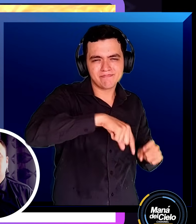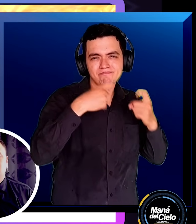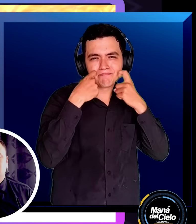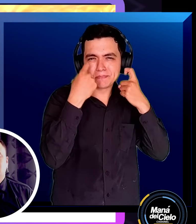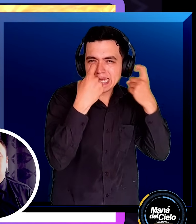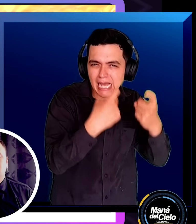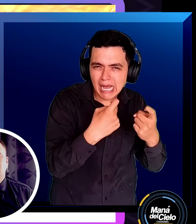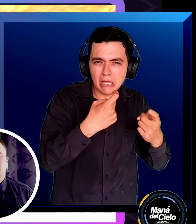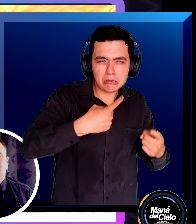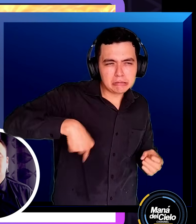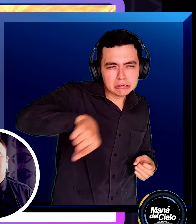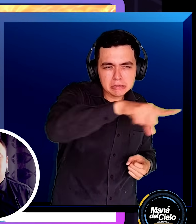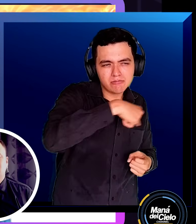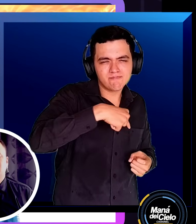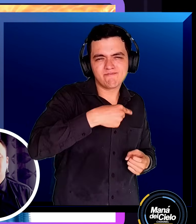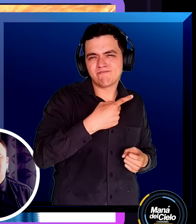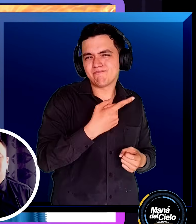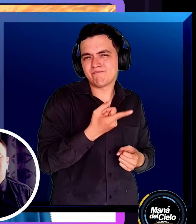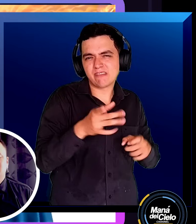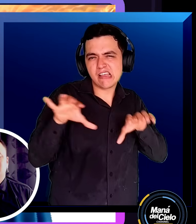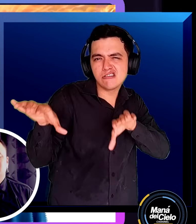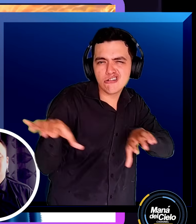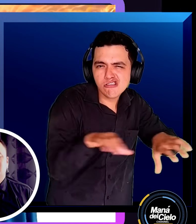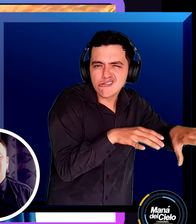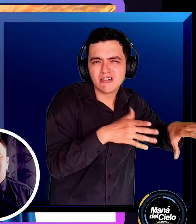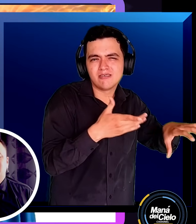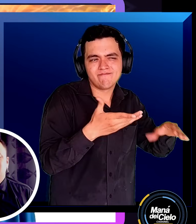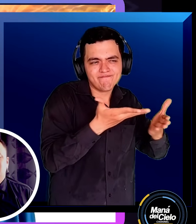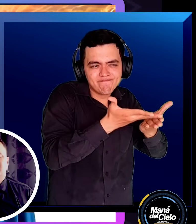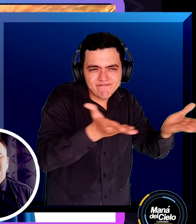Cuando el Señor nos regala los 3 días de ayuno, ¿qué hacemos?